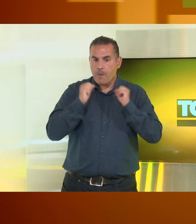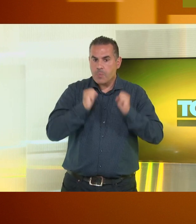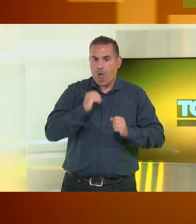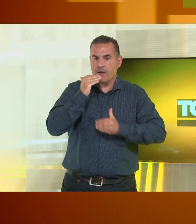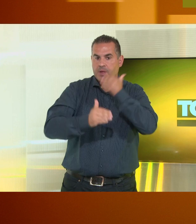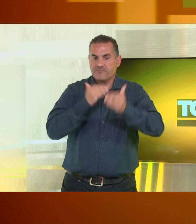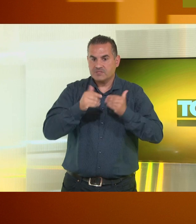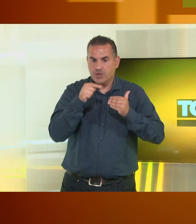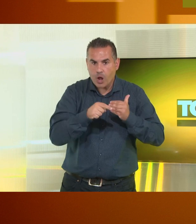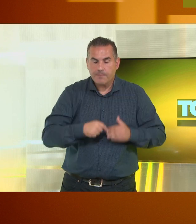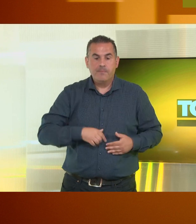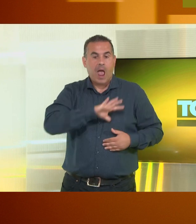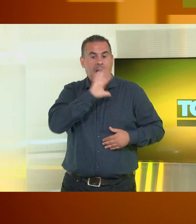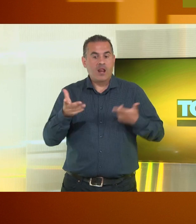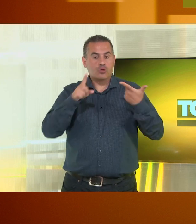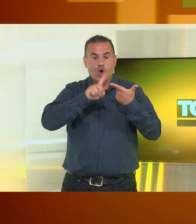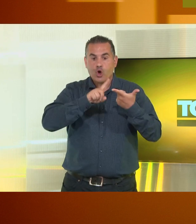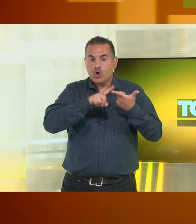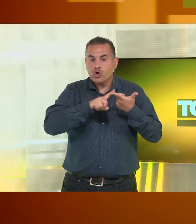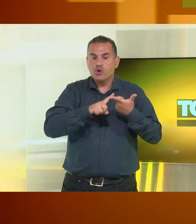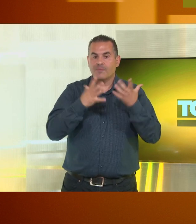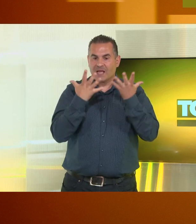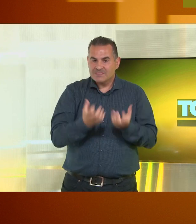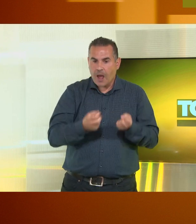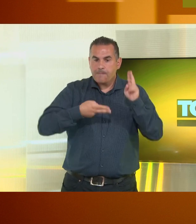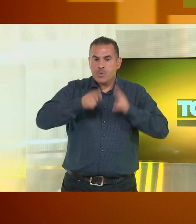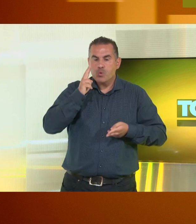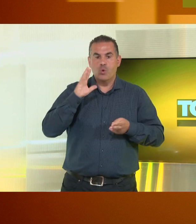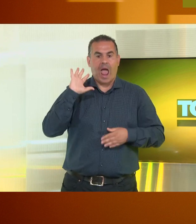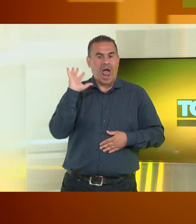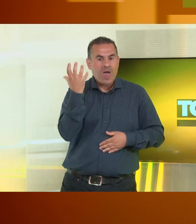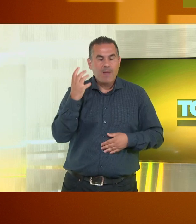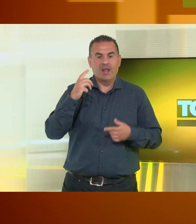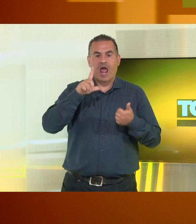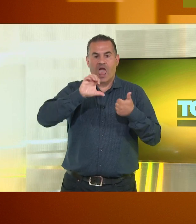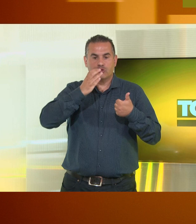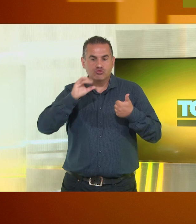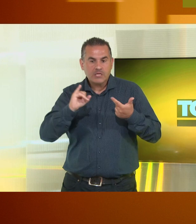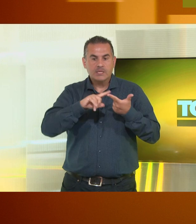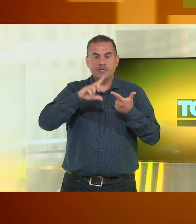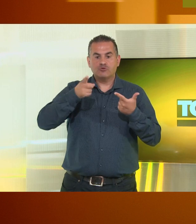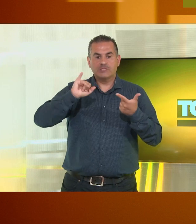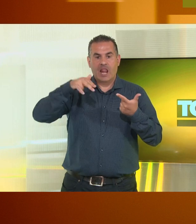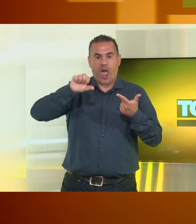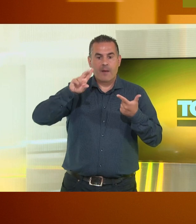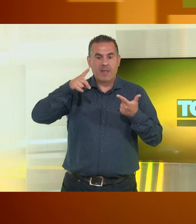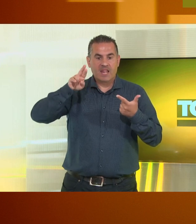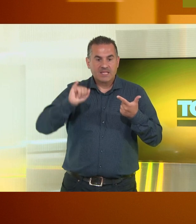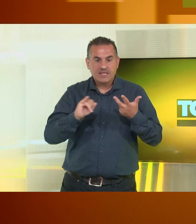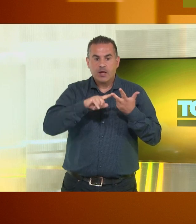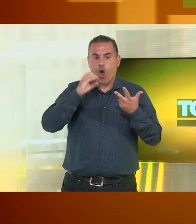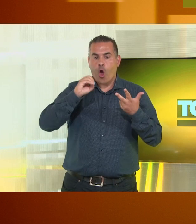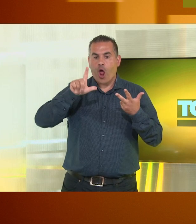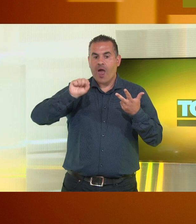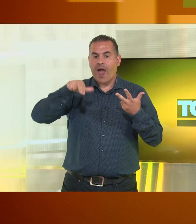dell'isola, che sembra essere principalmente legato alla prolungata mancanza d'acqua. Oggi presso la sede dell'Assessorato regionale all'Ambiente a Cagliari è